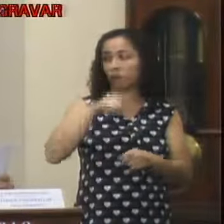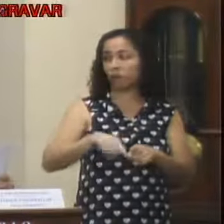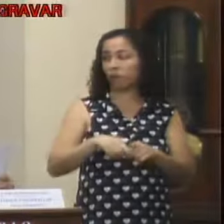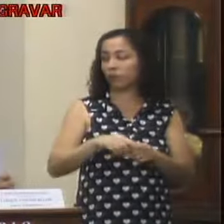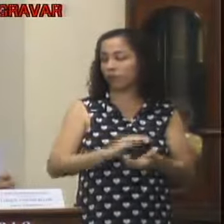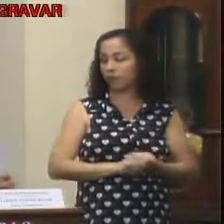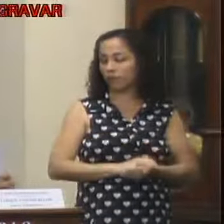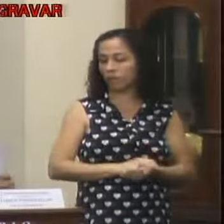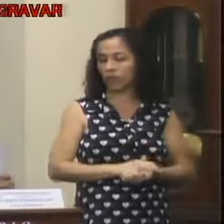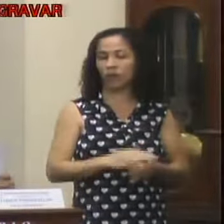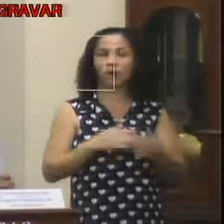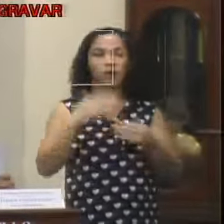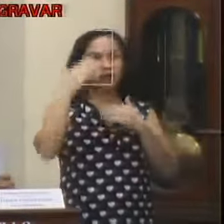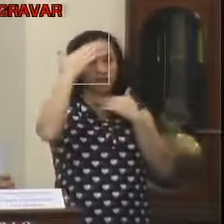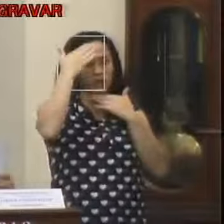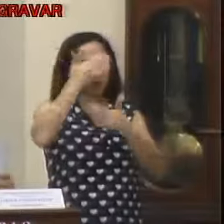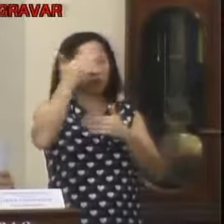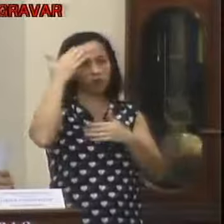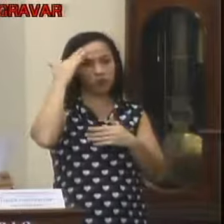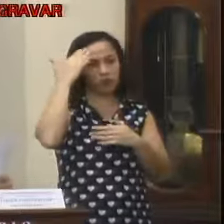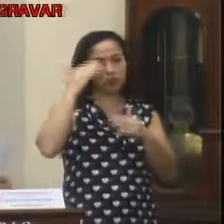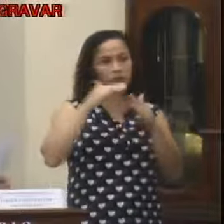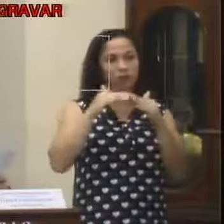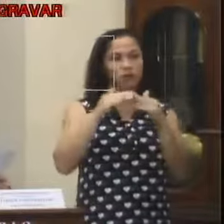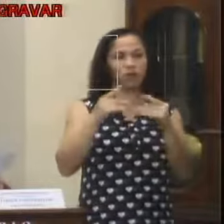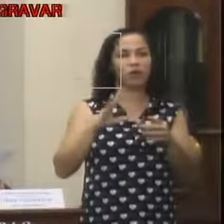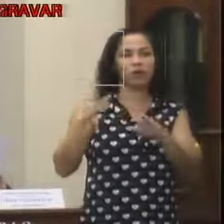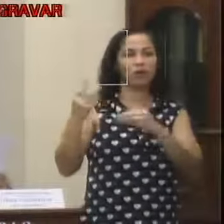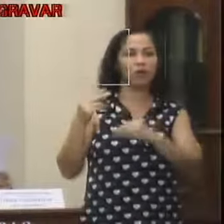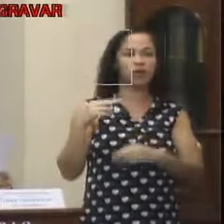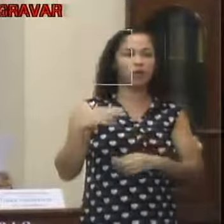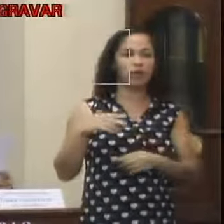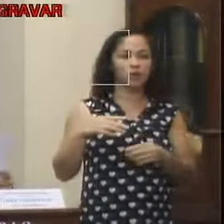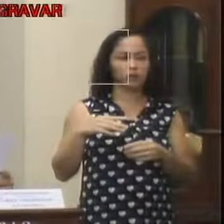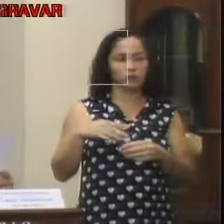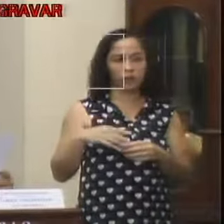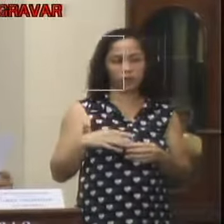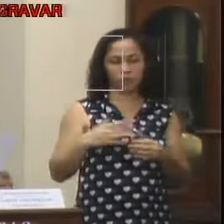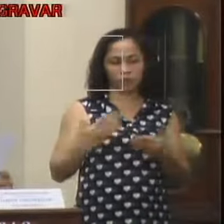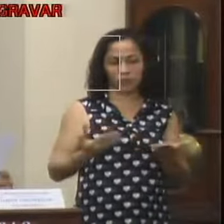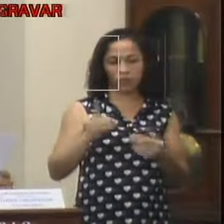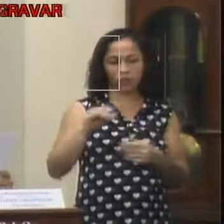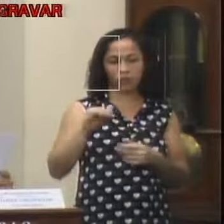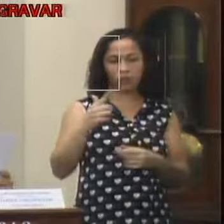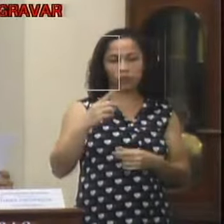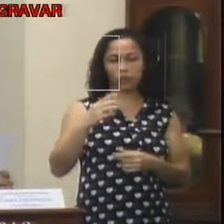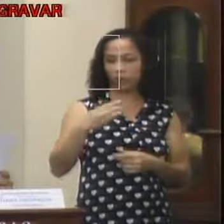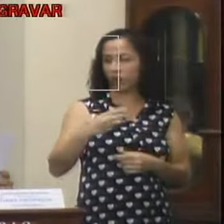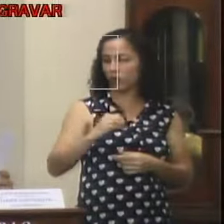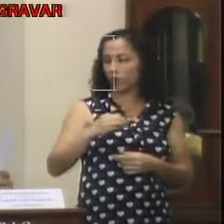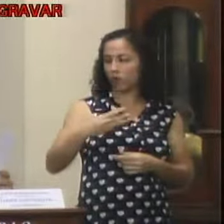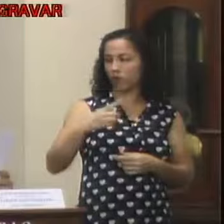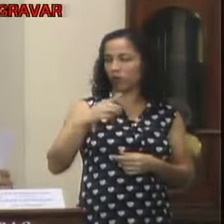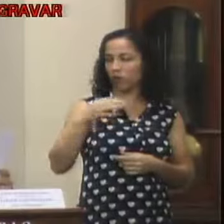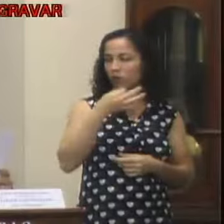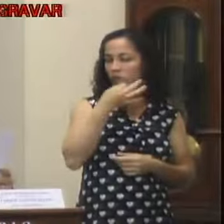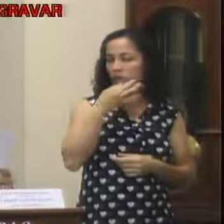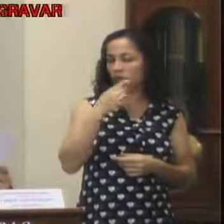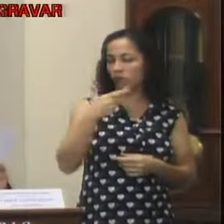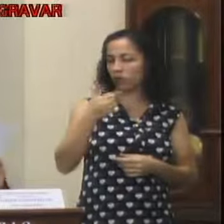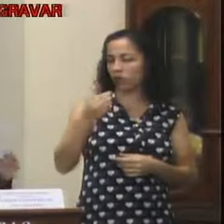zelando pela integridade física e segurança dos moradores, solicita em nome de todos o exposto acima. Sala das sessões, 3 de abril de